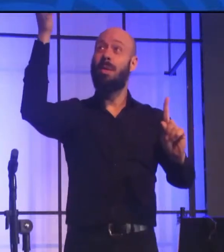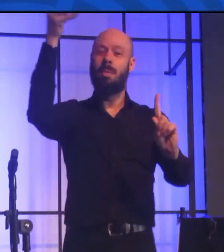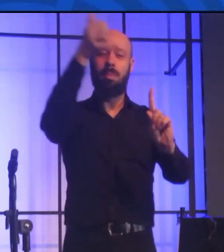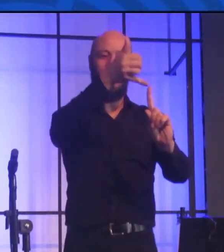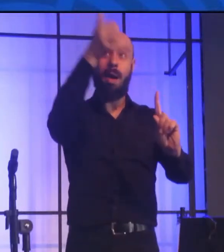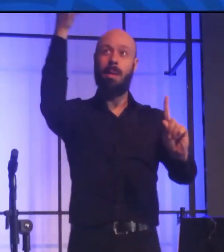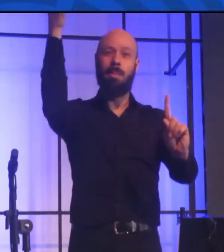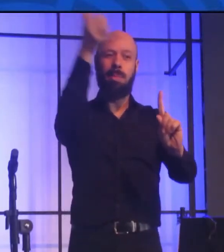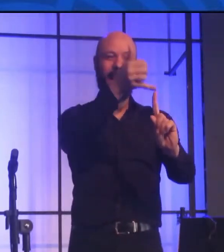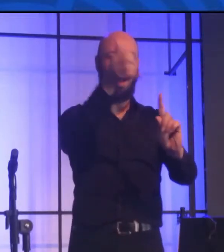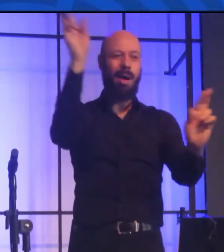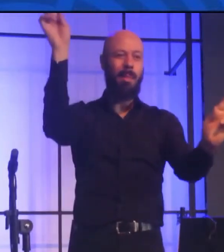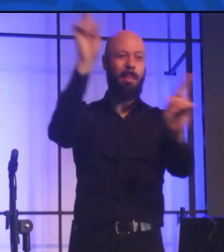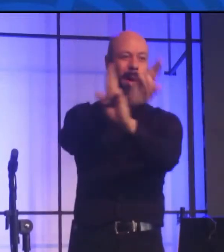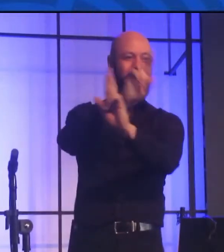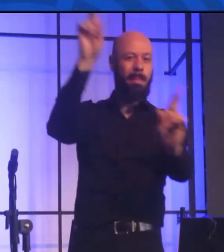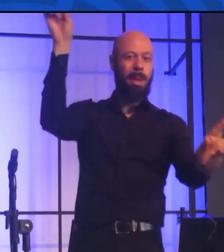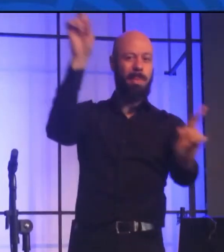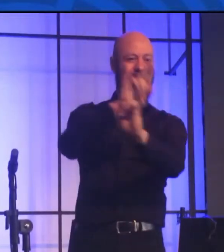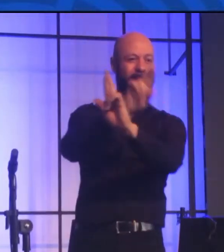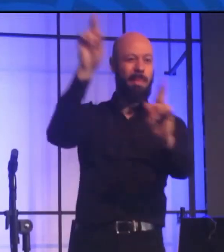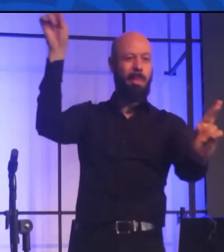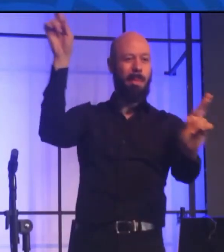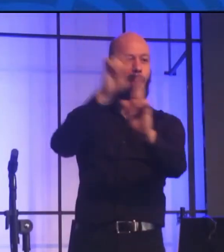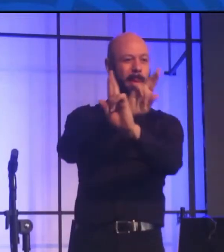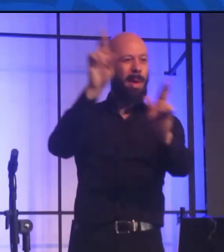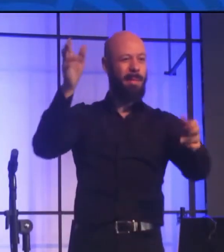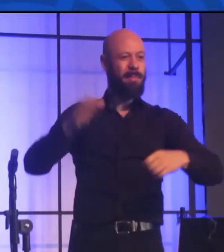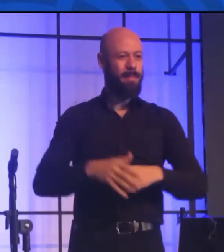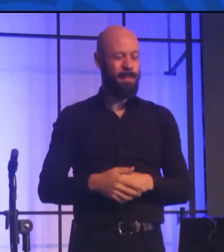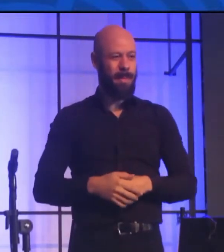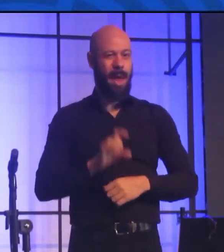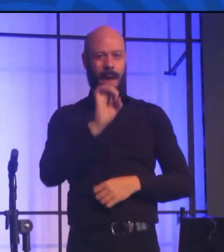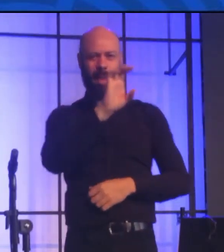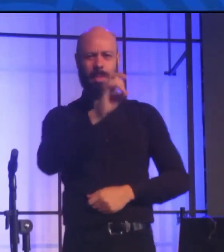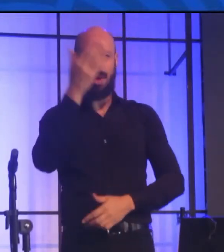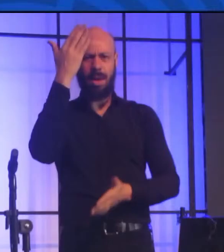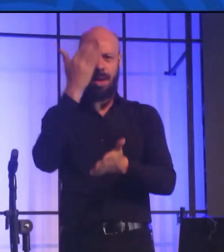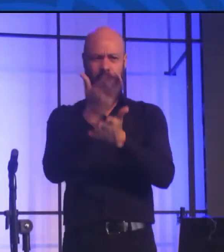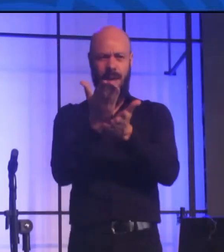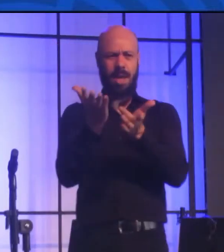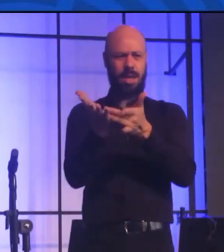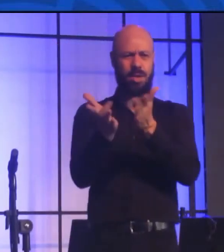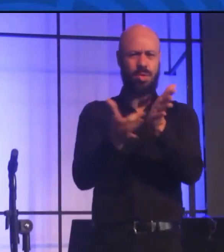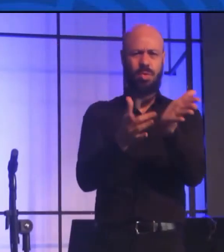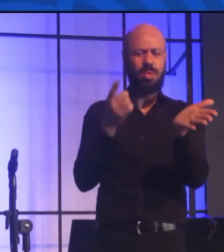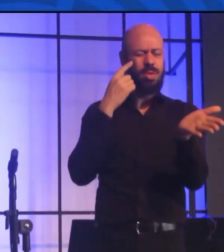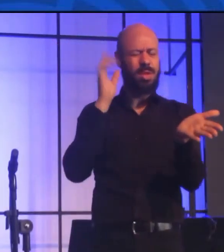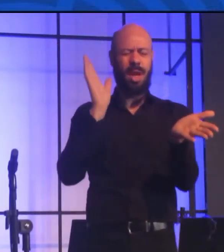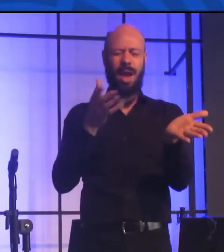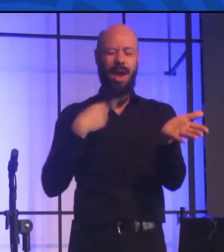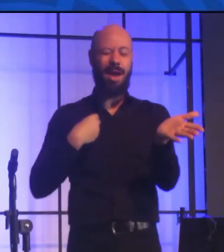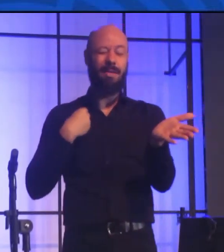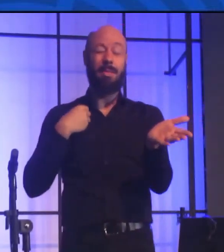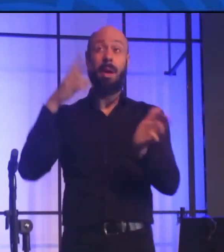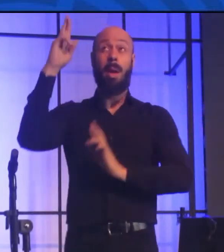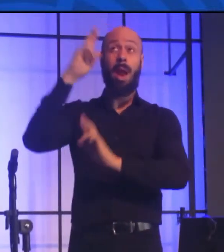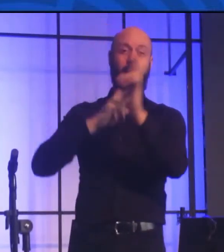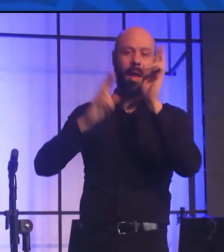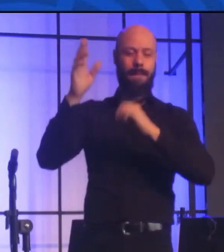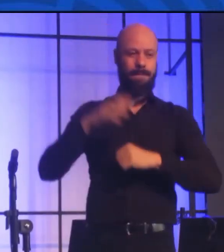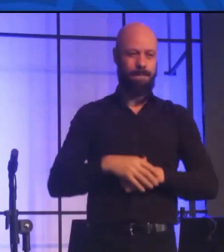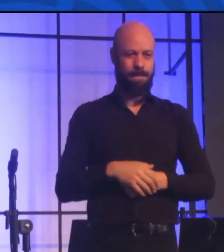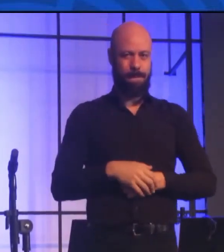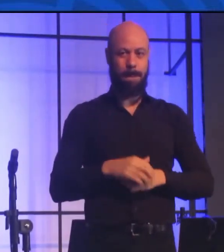fazem parte do corpo de Cristo, que entregaram a sua vida a Jesus. Por isso que quando eu digo o